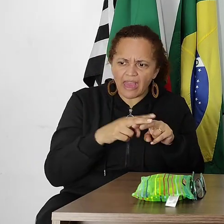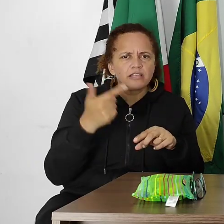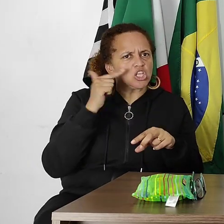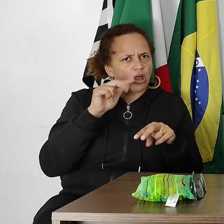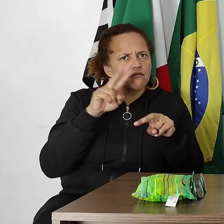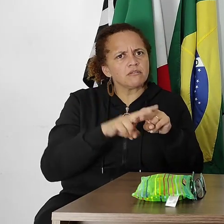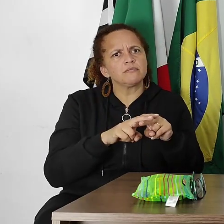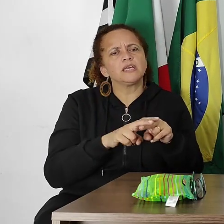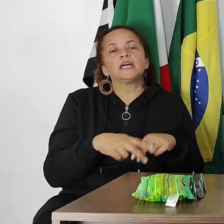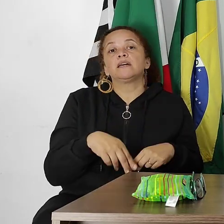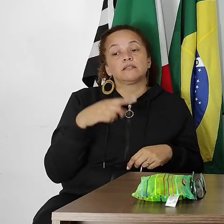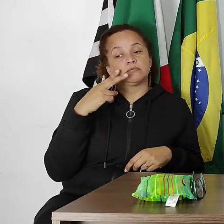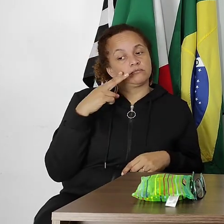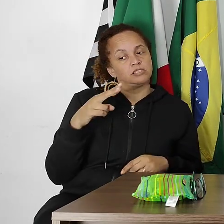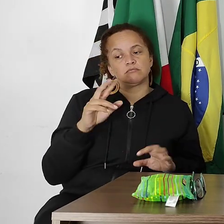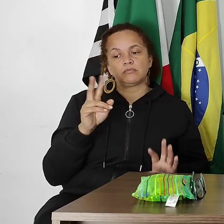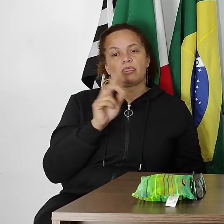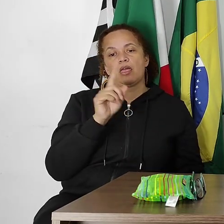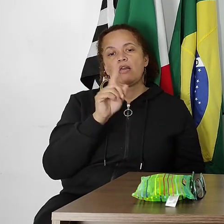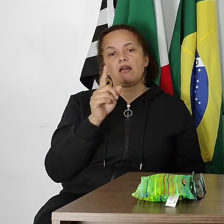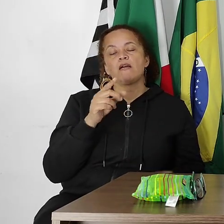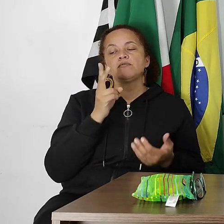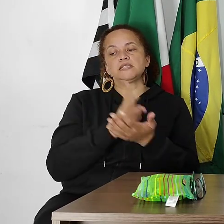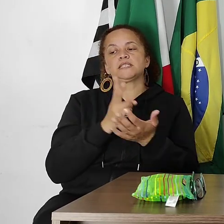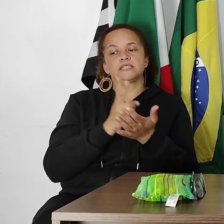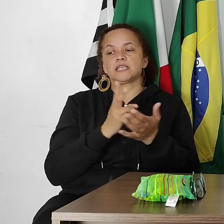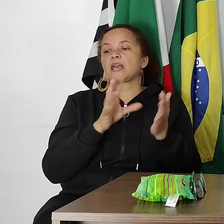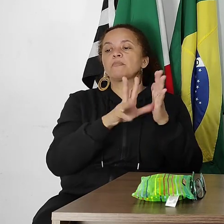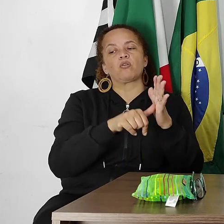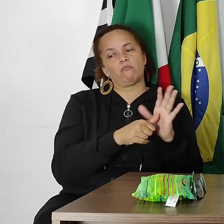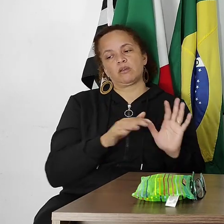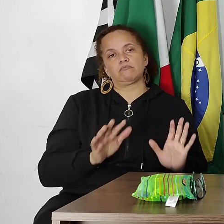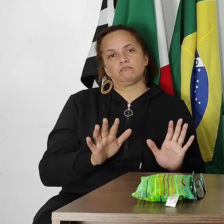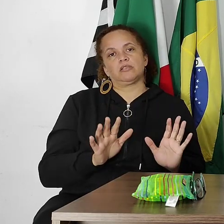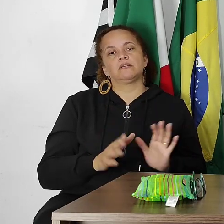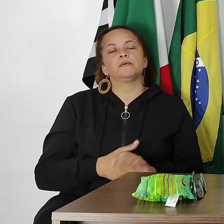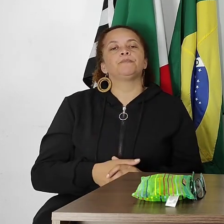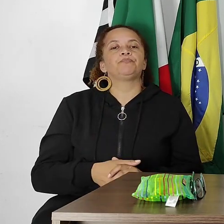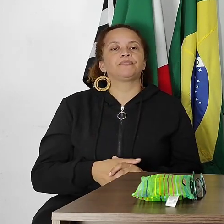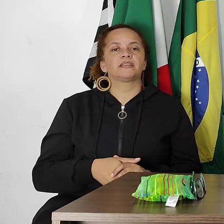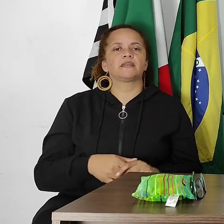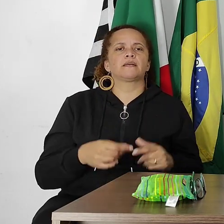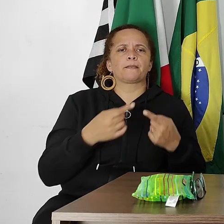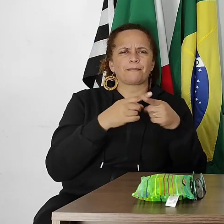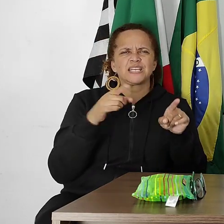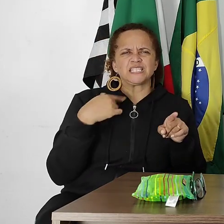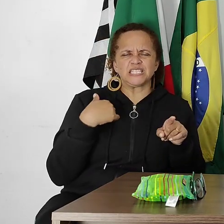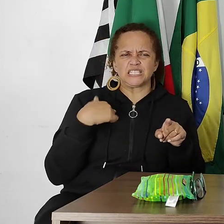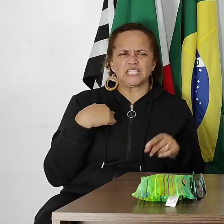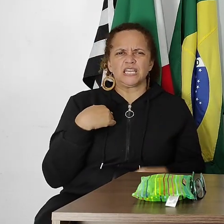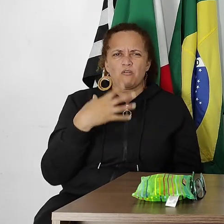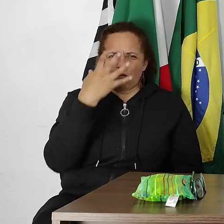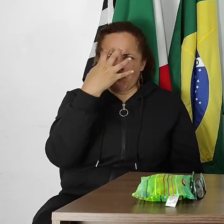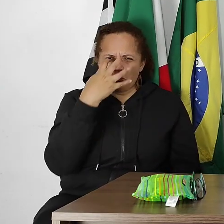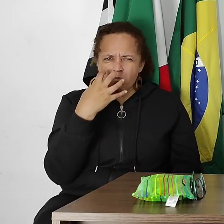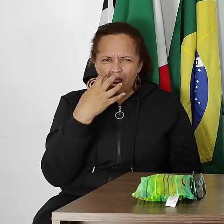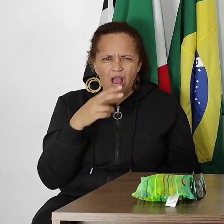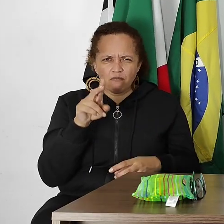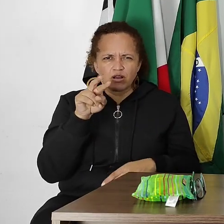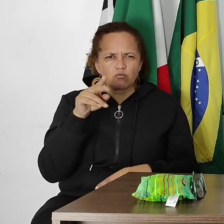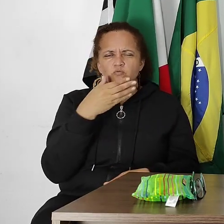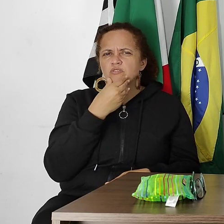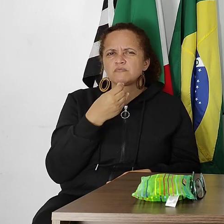seu andar, né? Então, foi o que aconteceu. Aí eu fiquei brava com meu irmão, brigamos ali.